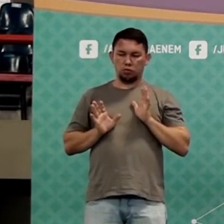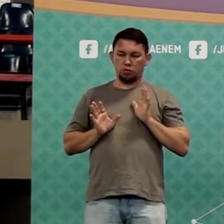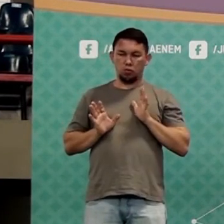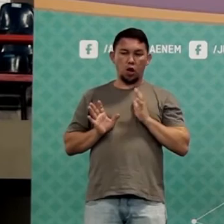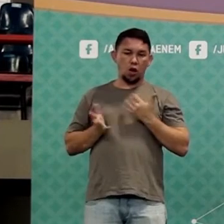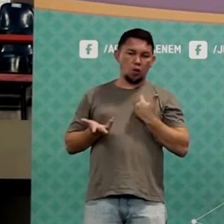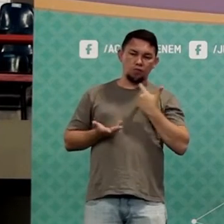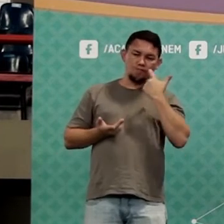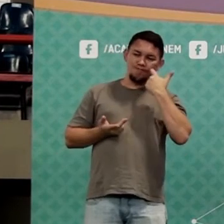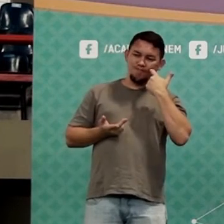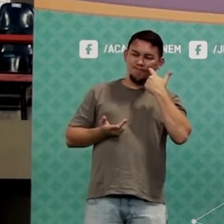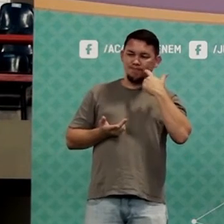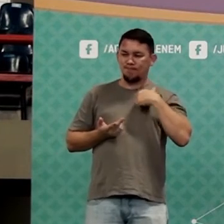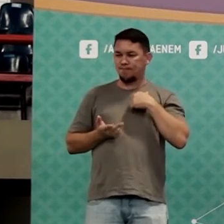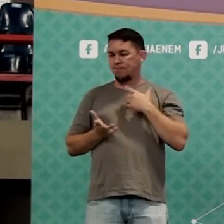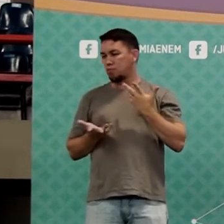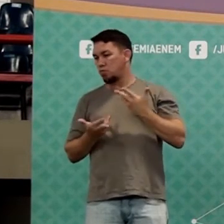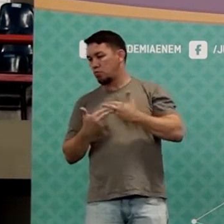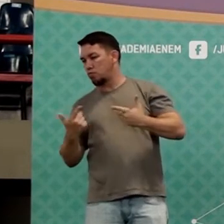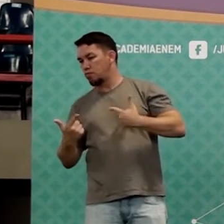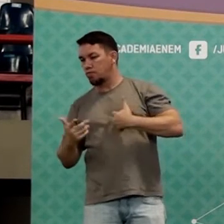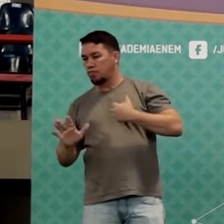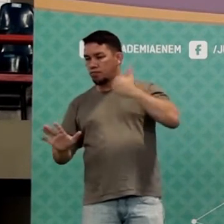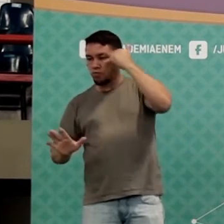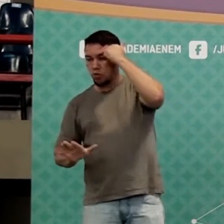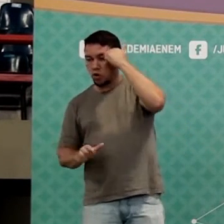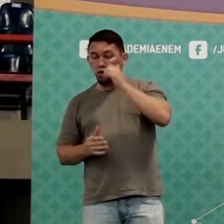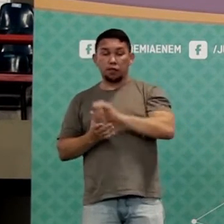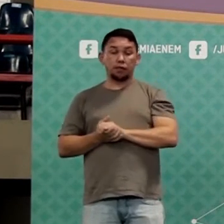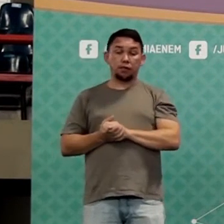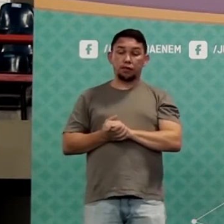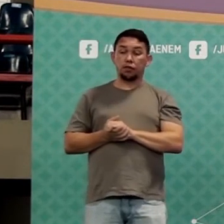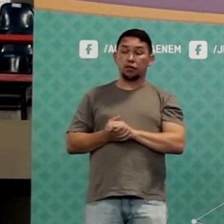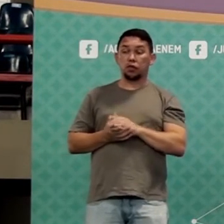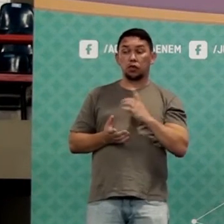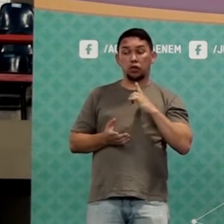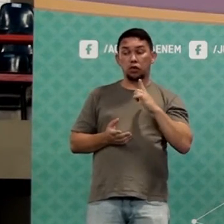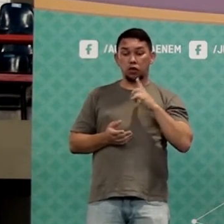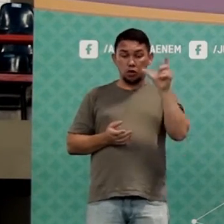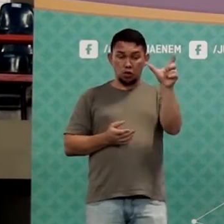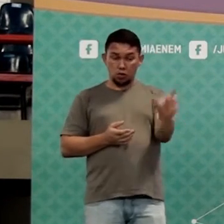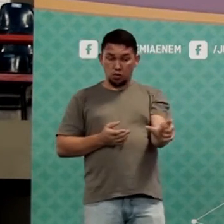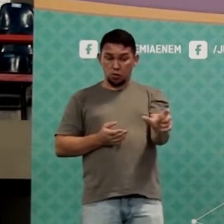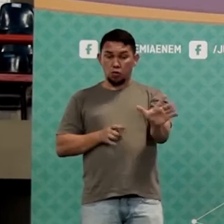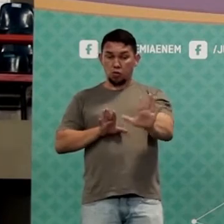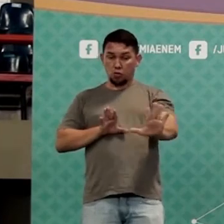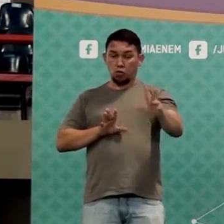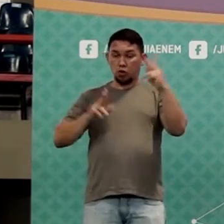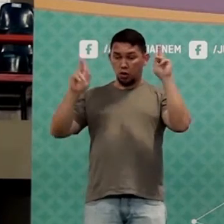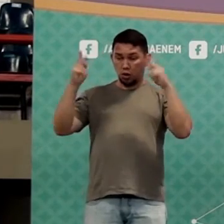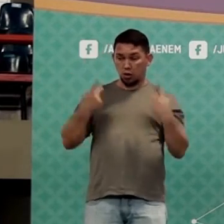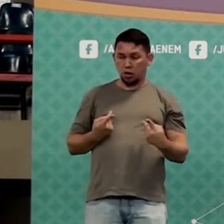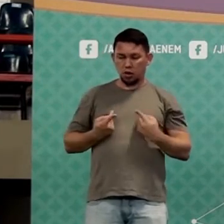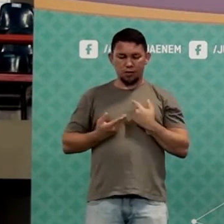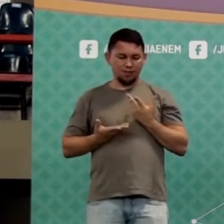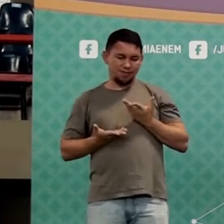a quem doer. Agora, cuidado. Como ser humano, a gente tem mania de querer